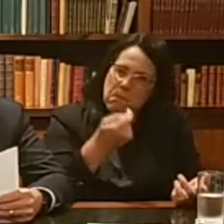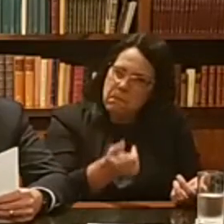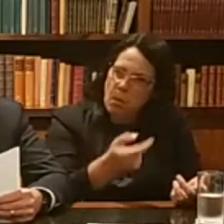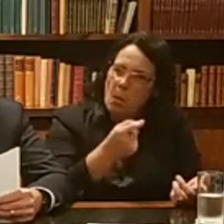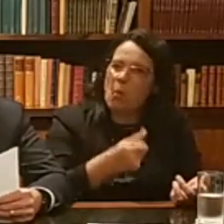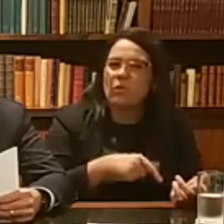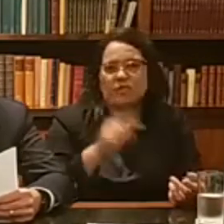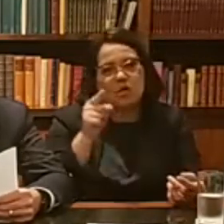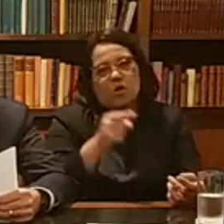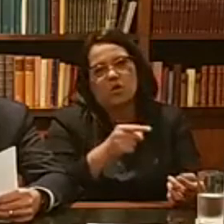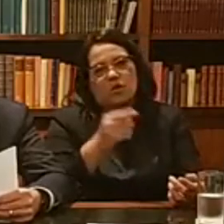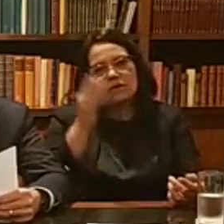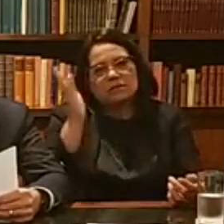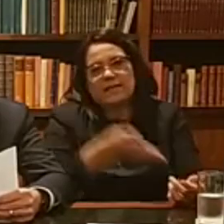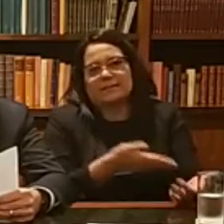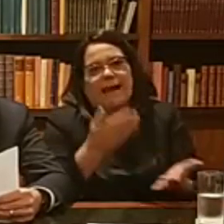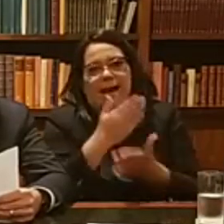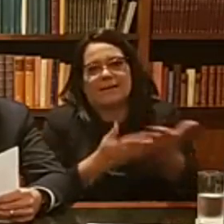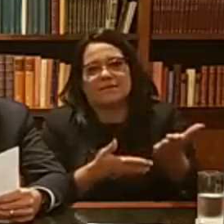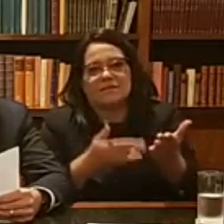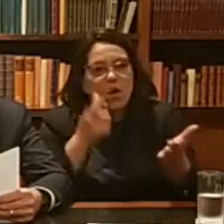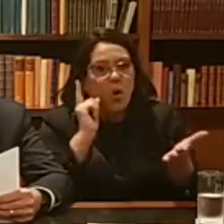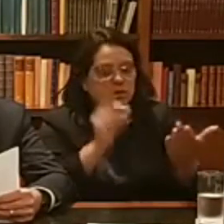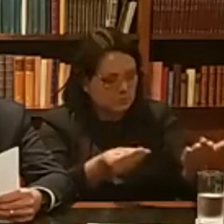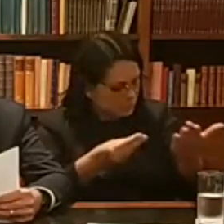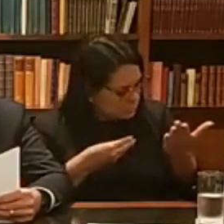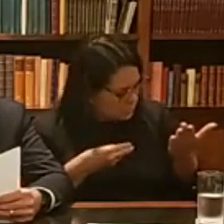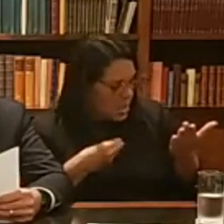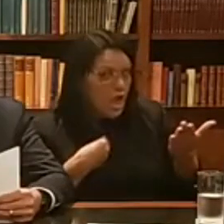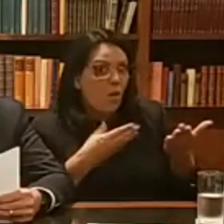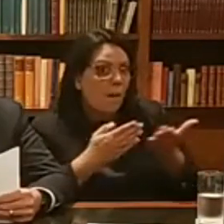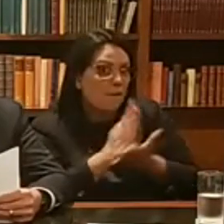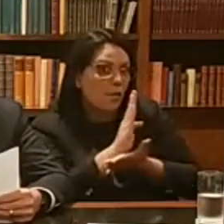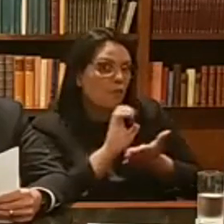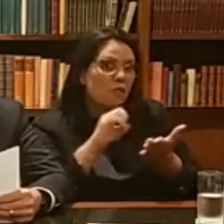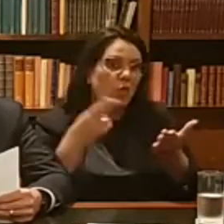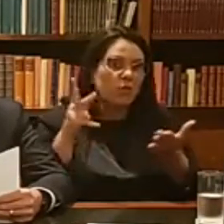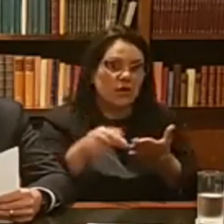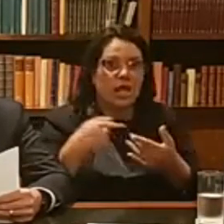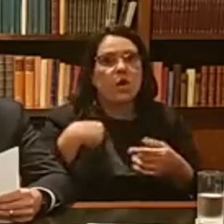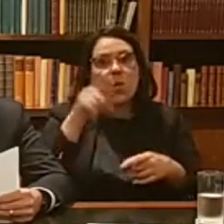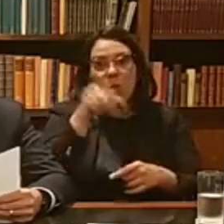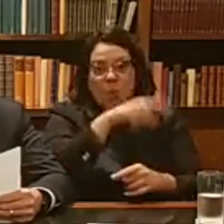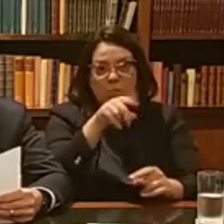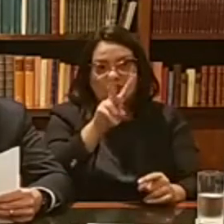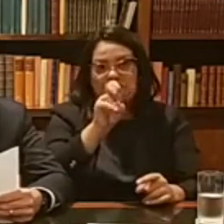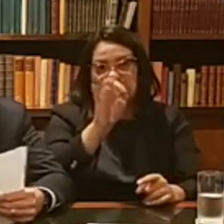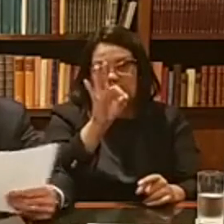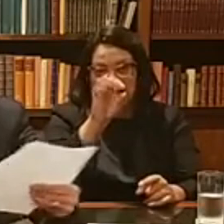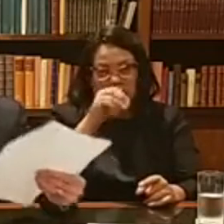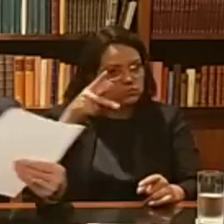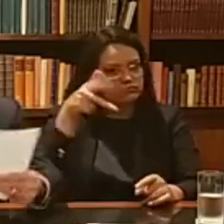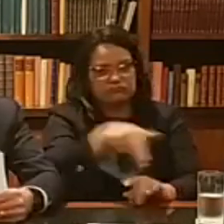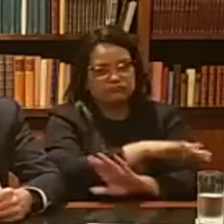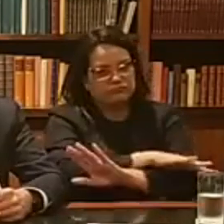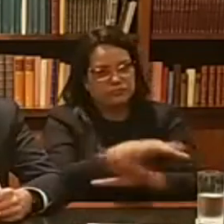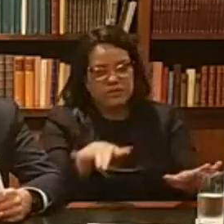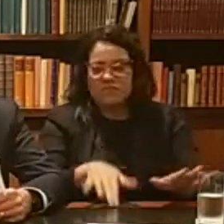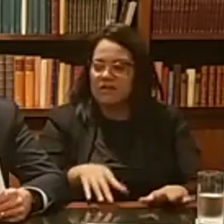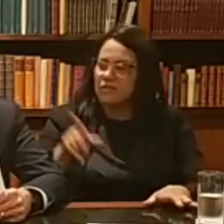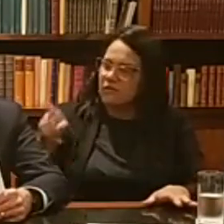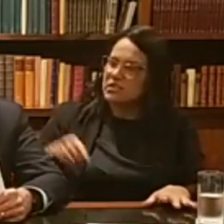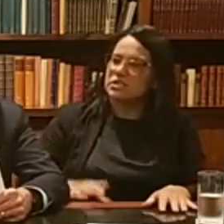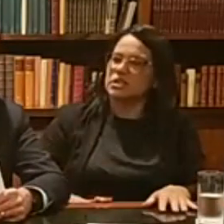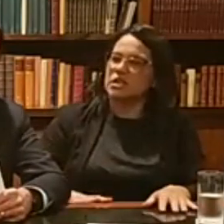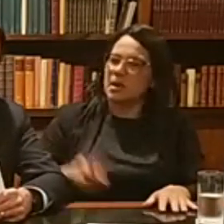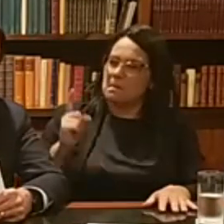Então, veio esse projeto ontem para eu sancionar ou vetar. O que eu fiz? Eu vetei. Agora você vai falar, você é